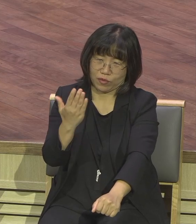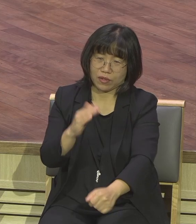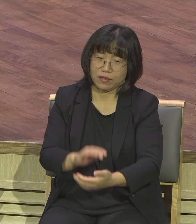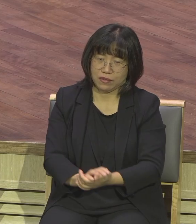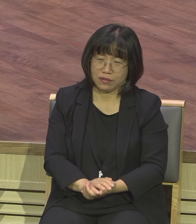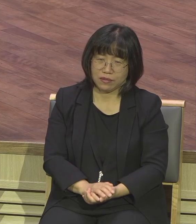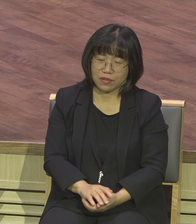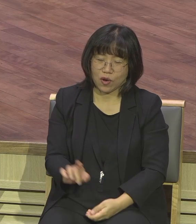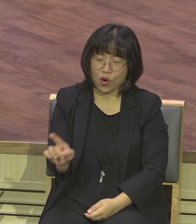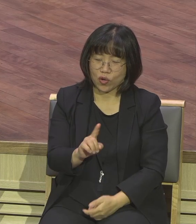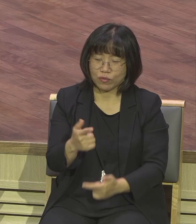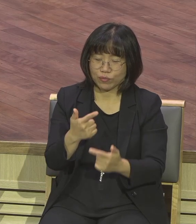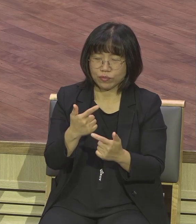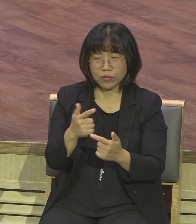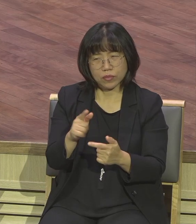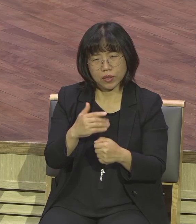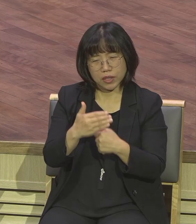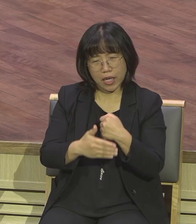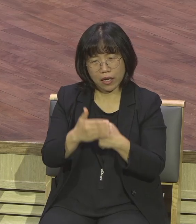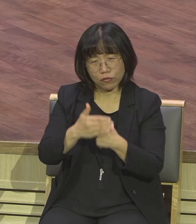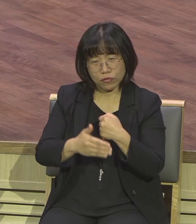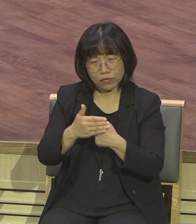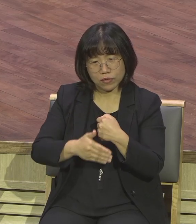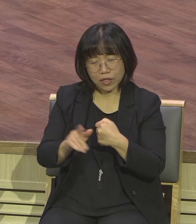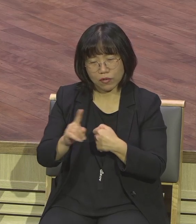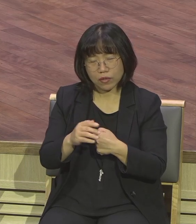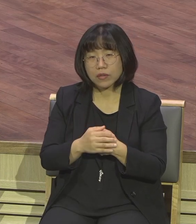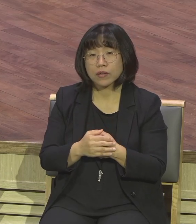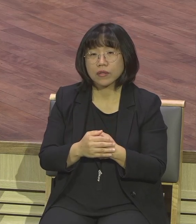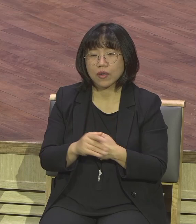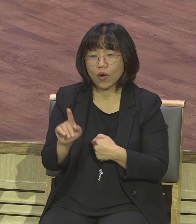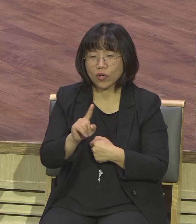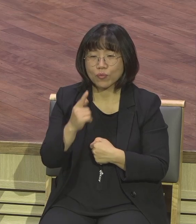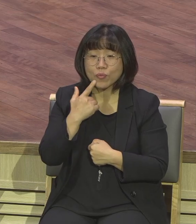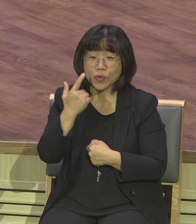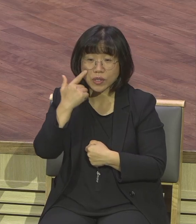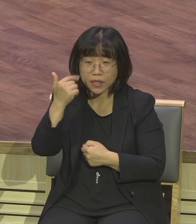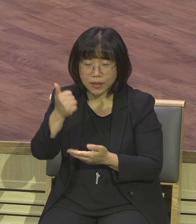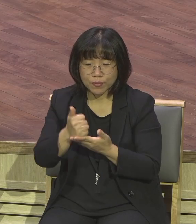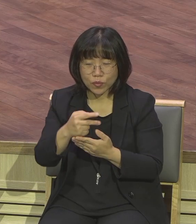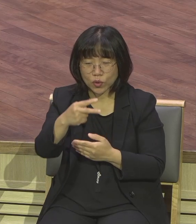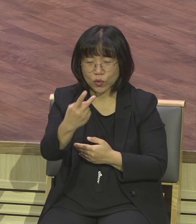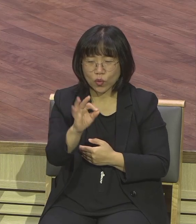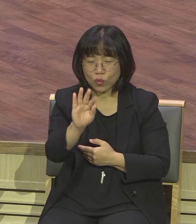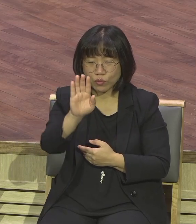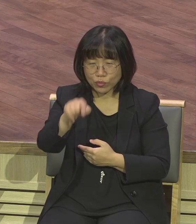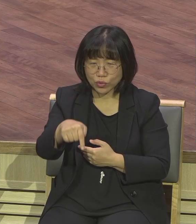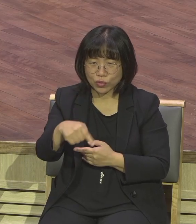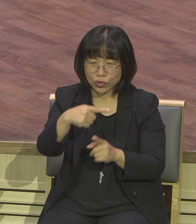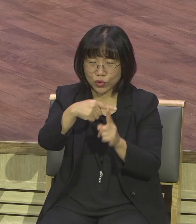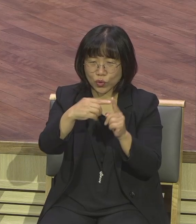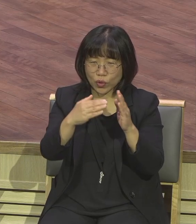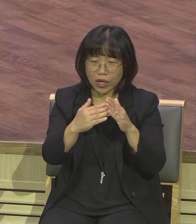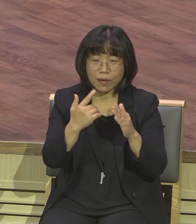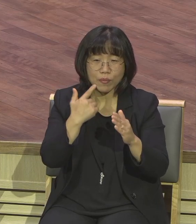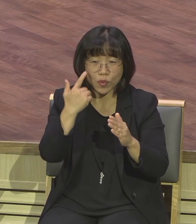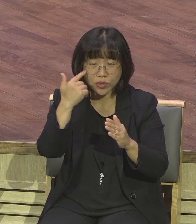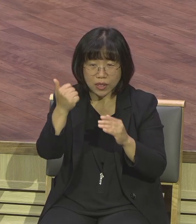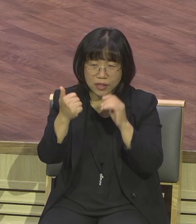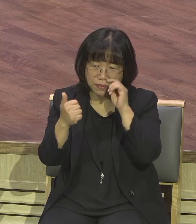어느 목사 저 부산에 대구에 옛날에 그 목사님 있어요. 대구 동북의 목사님 김준길